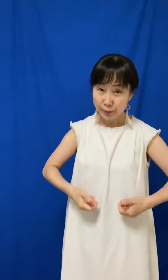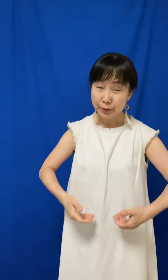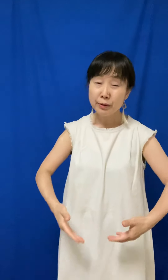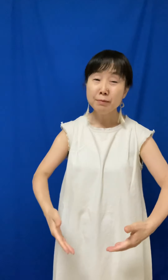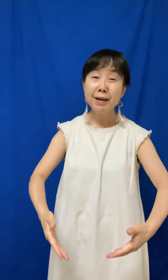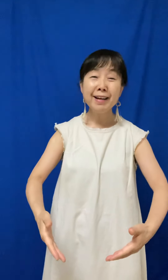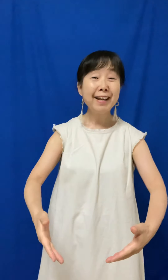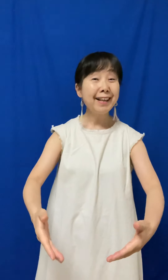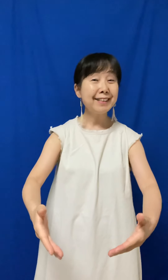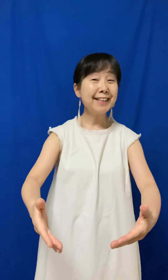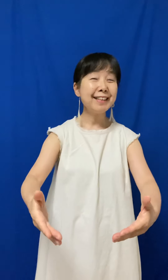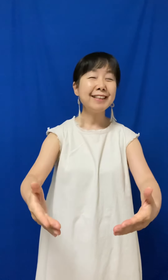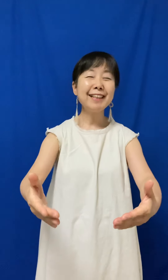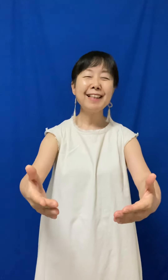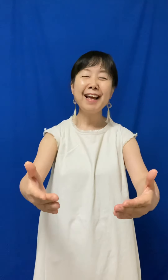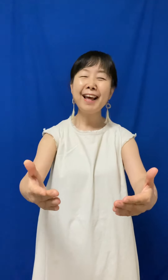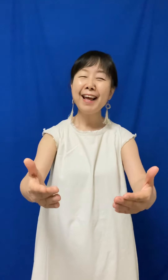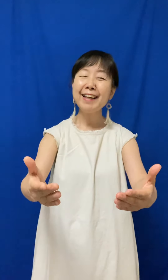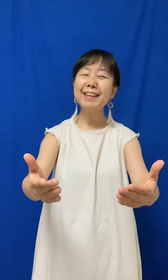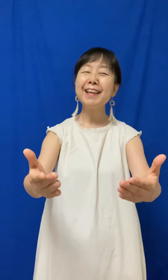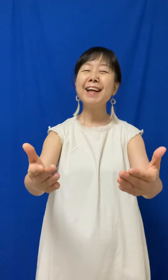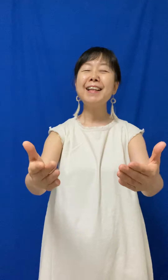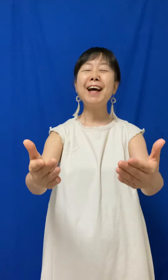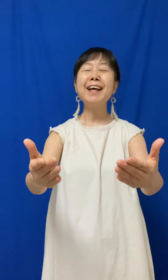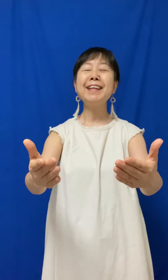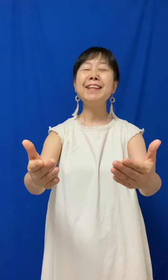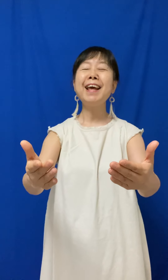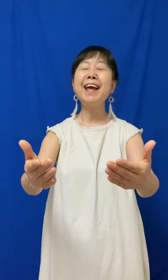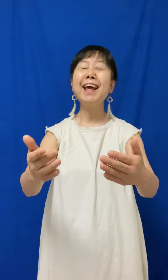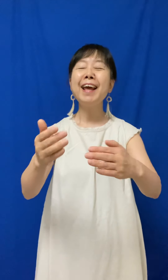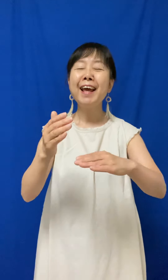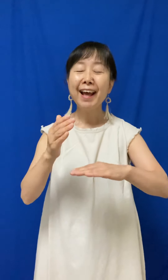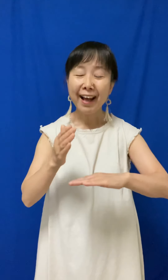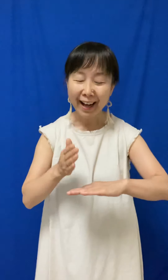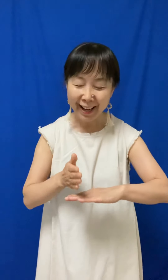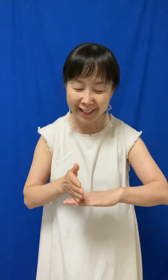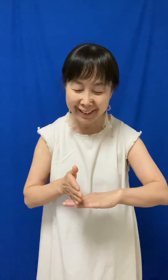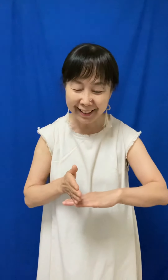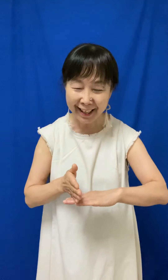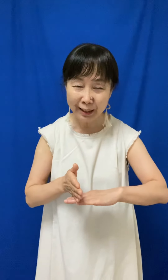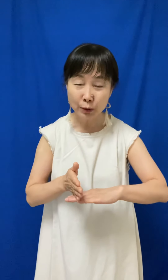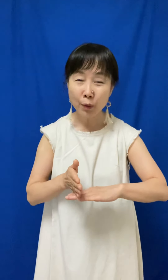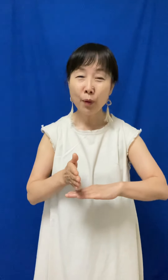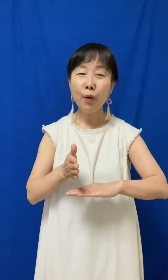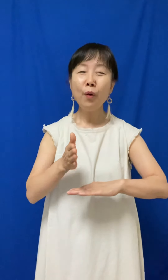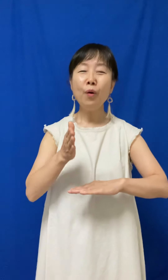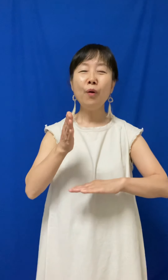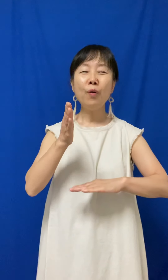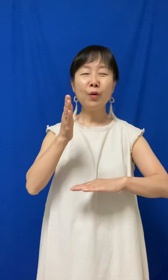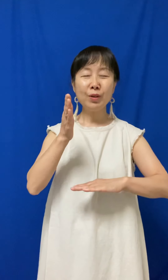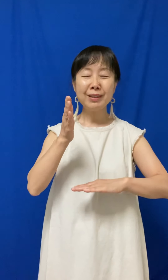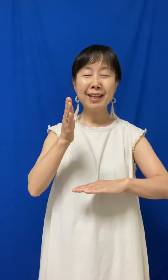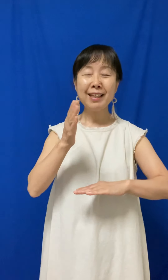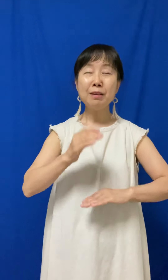生まれさせていただいてありがとうございます